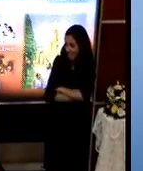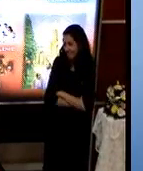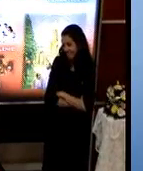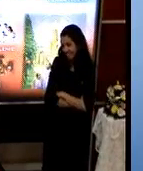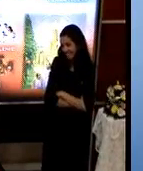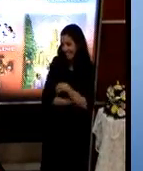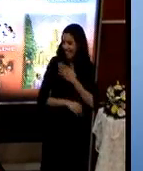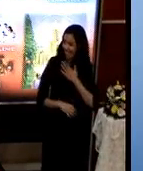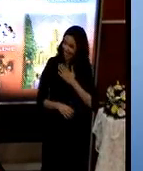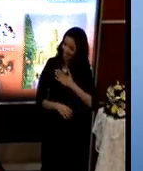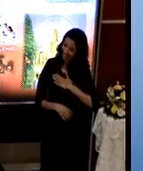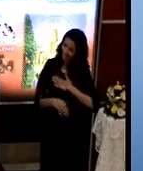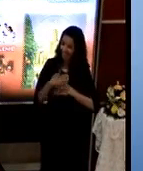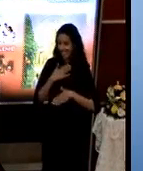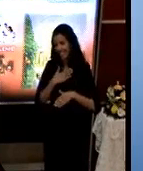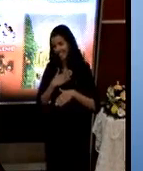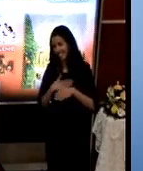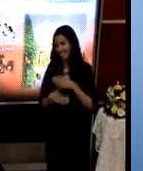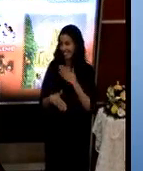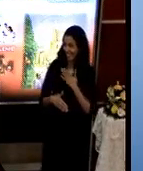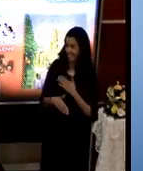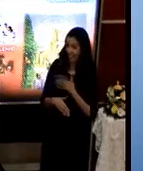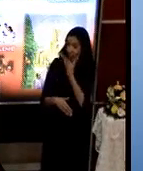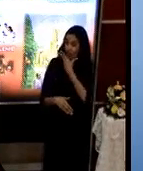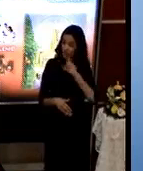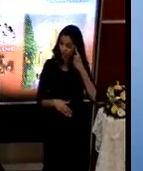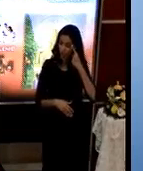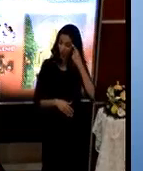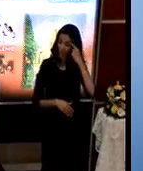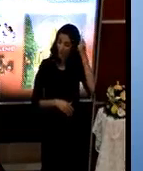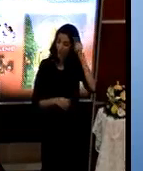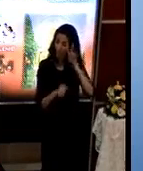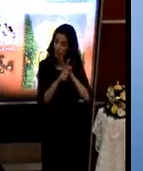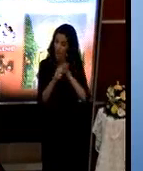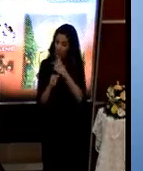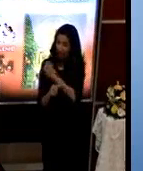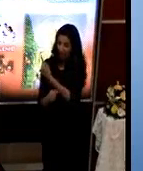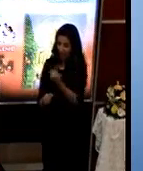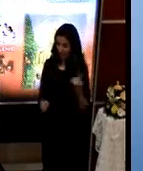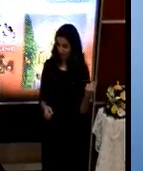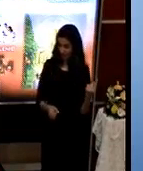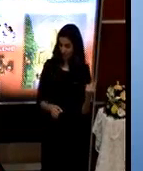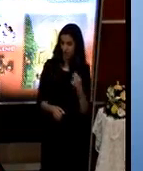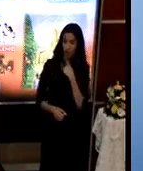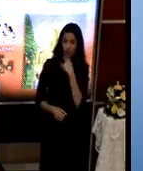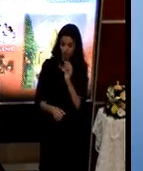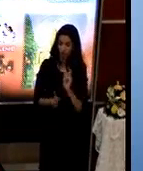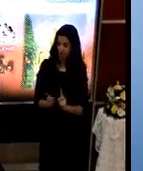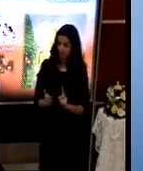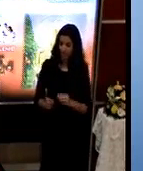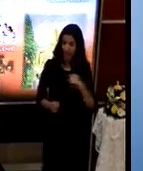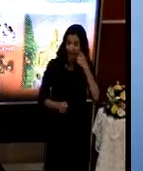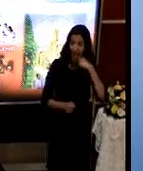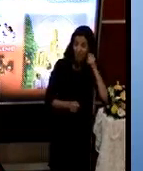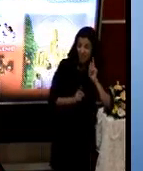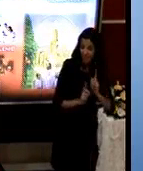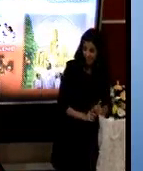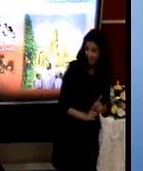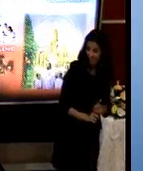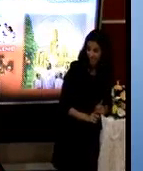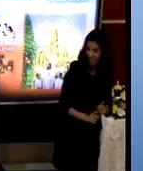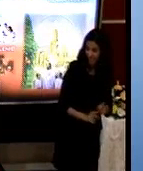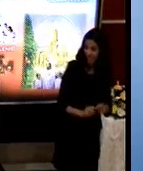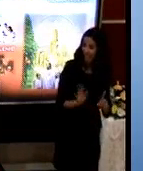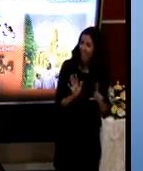tranquilita. Dios pensó en todos, aún en nuestros hijos, aún en los animales, porque el mandamiento